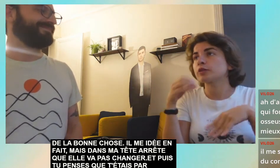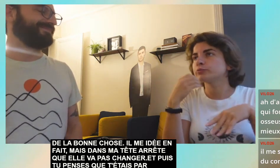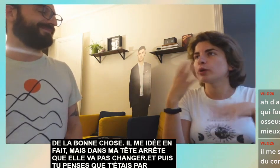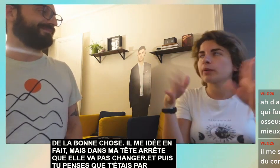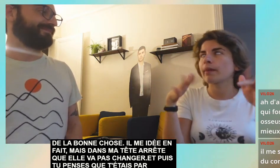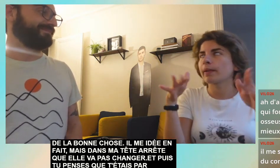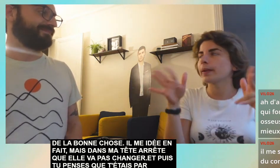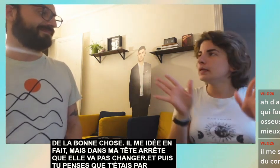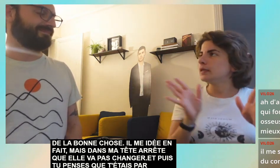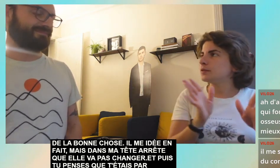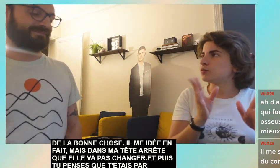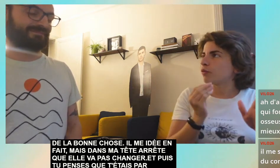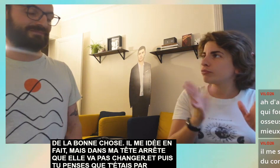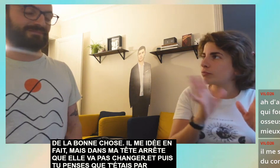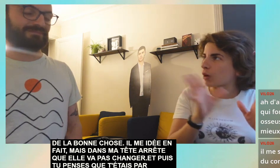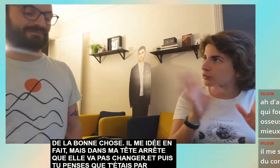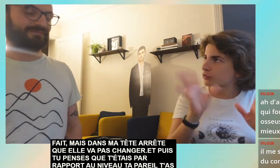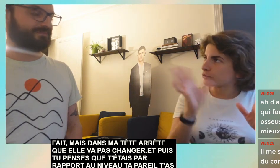bien alors. Je m'en fous, moi.